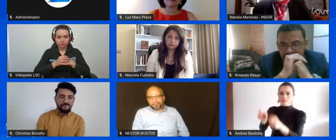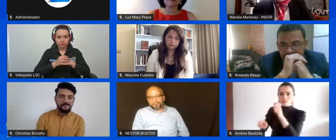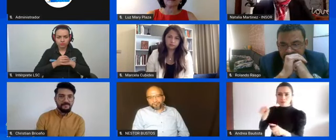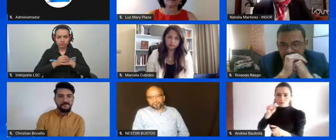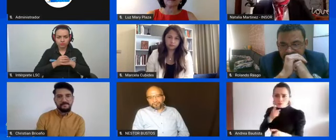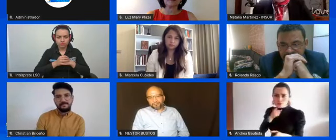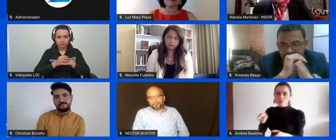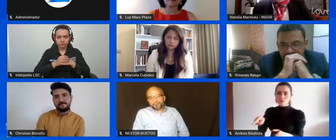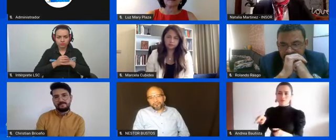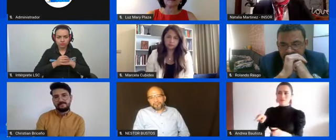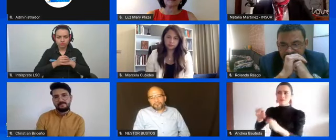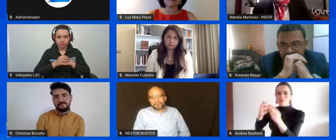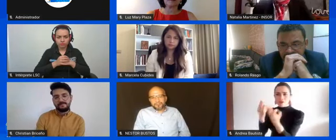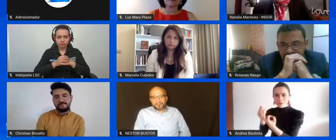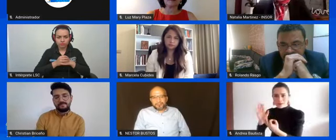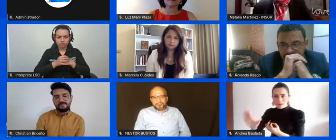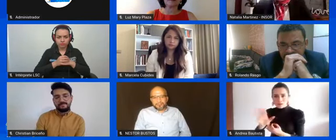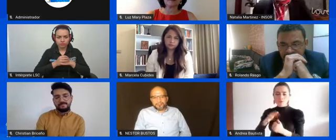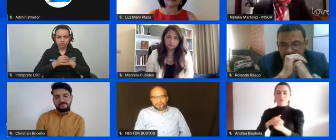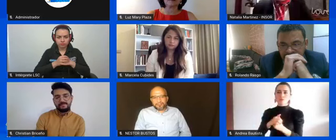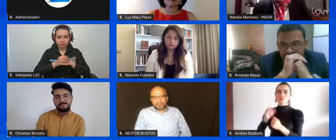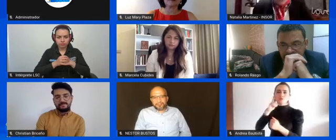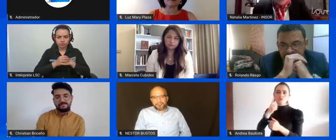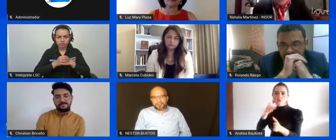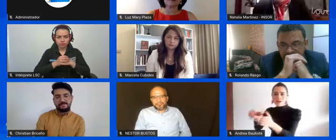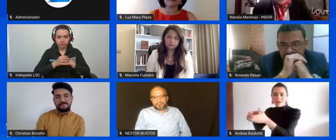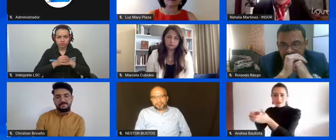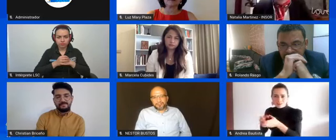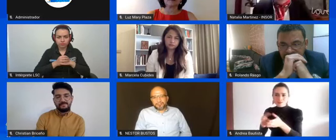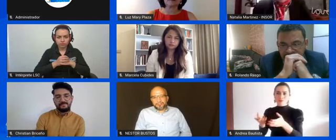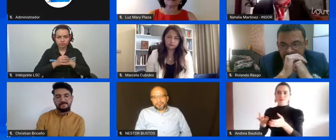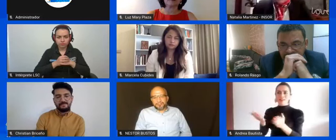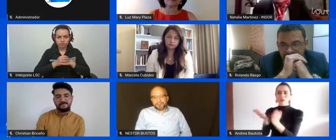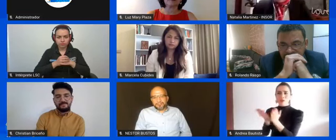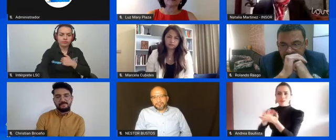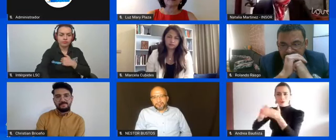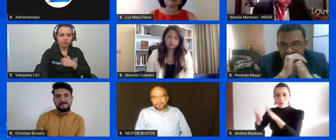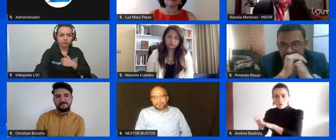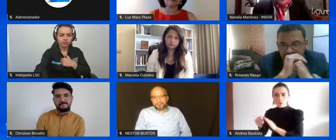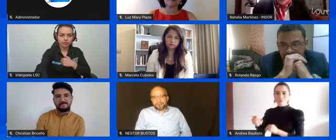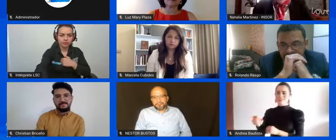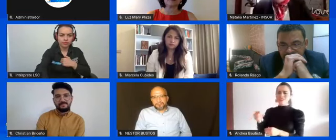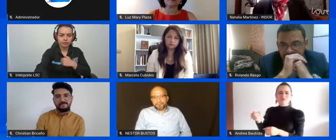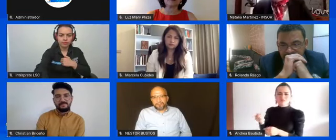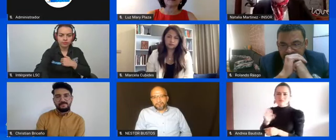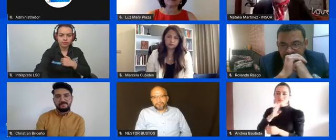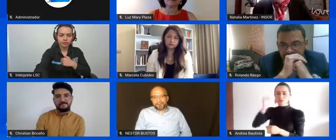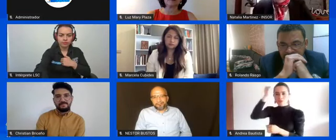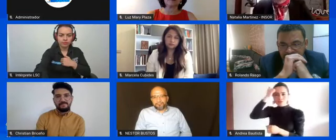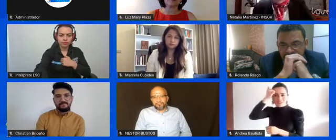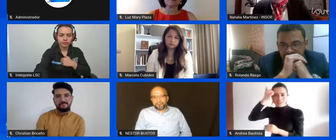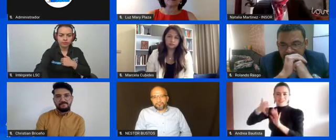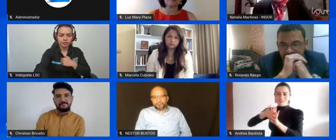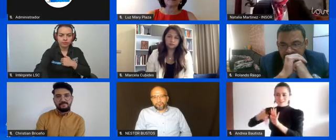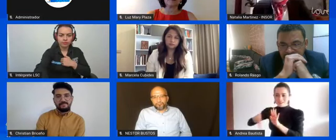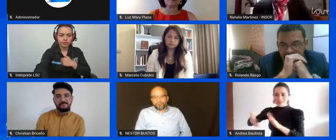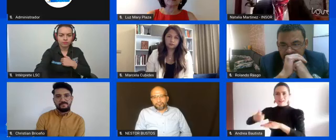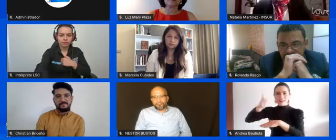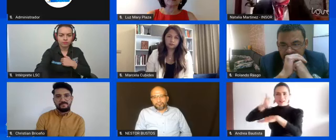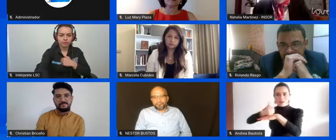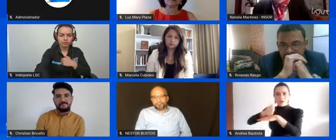de sordos, con la comunidad educativa, docentes, modelos lingüísticos, rectores y